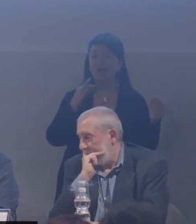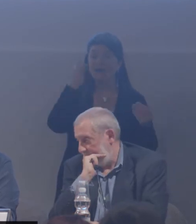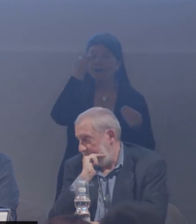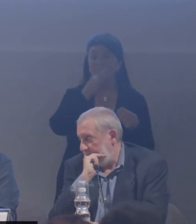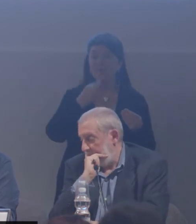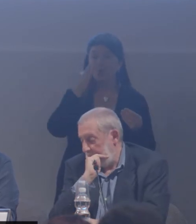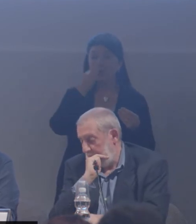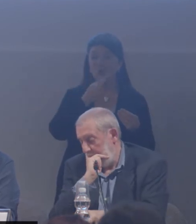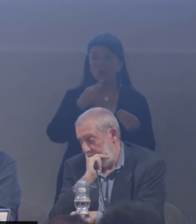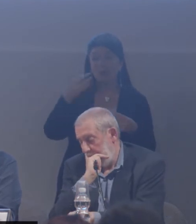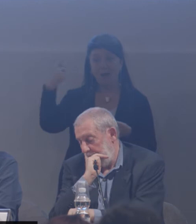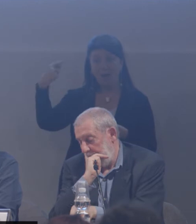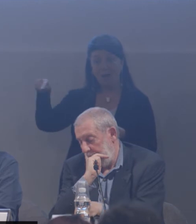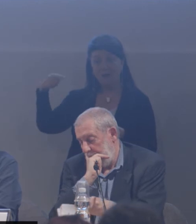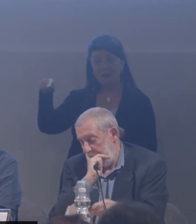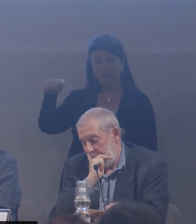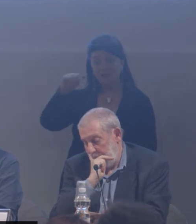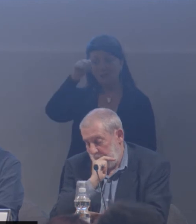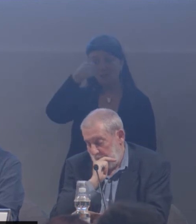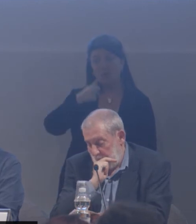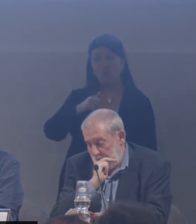che è